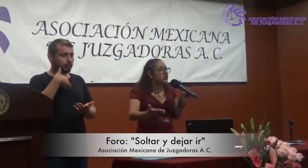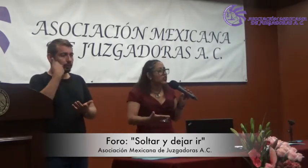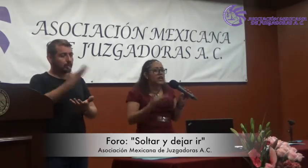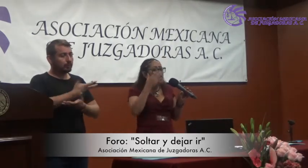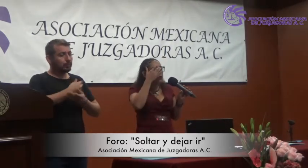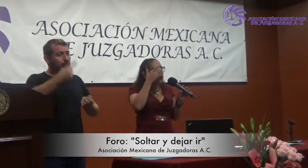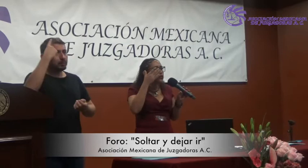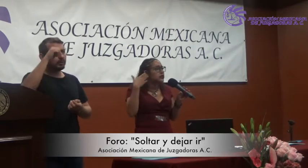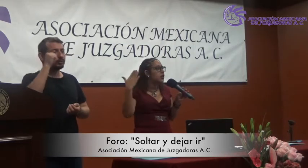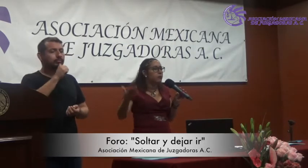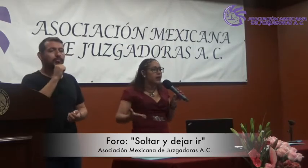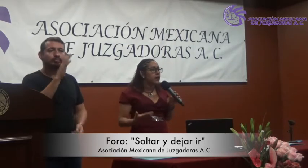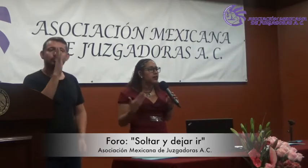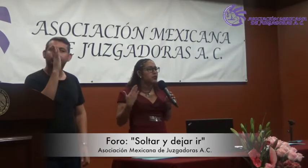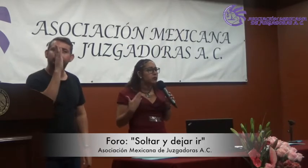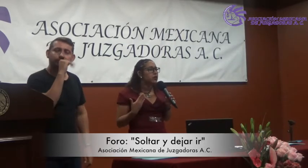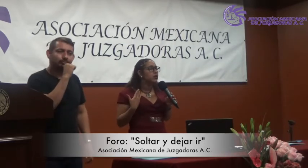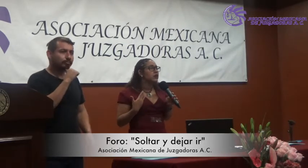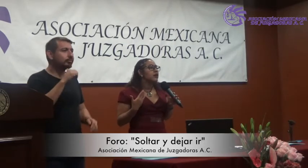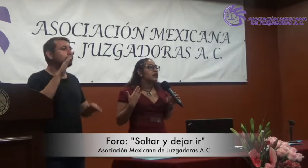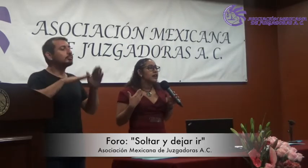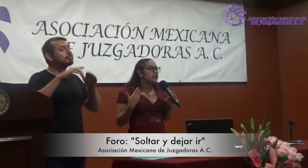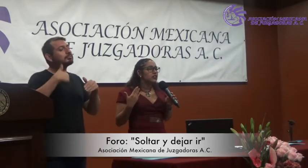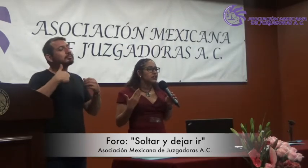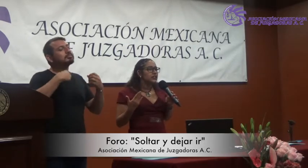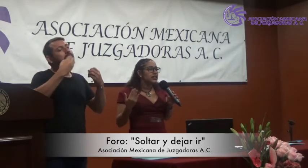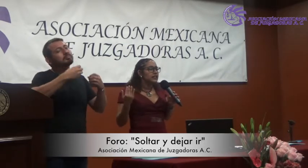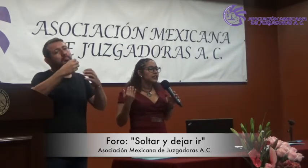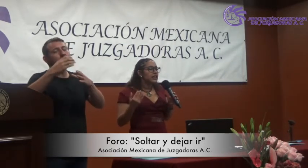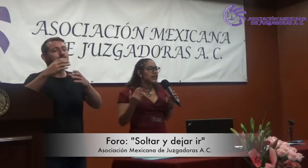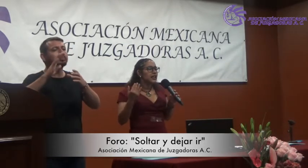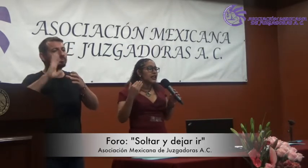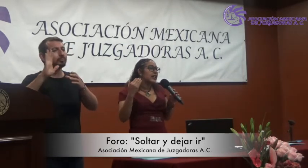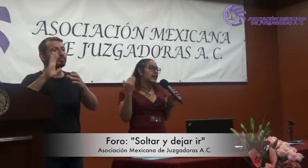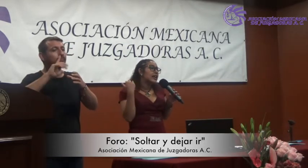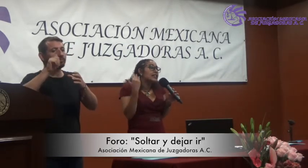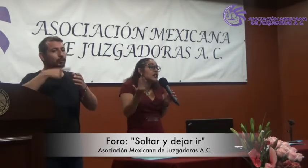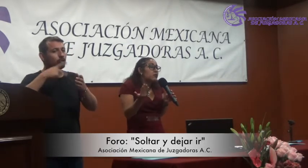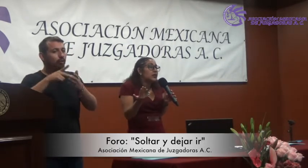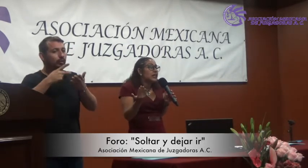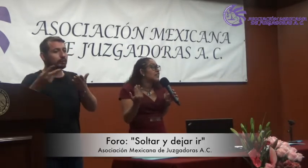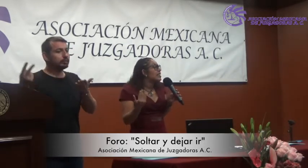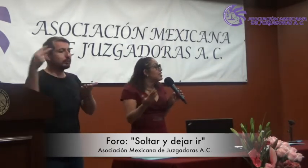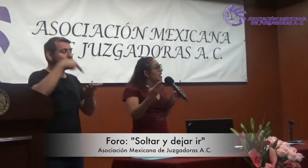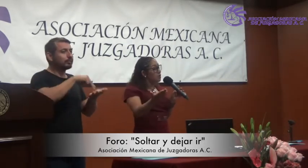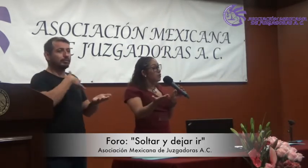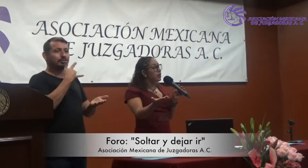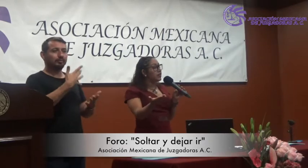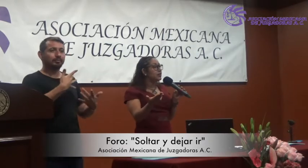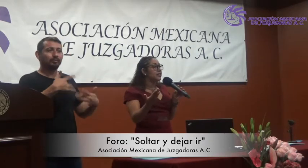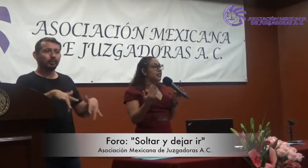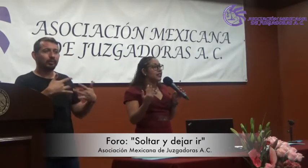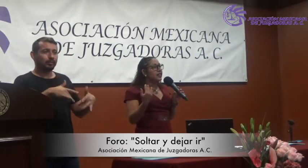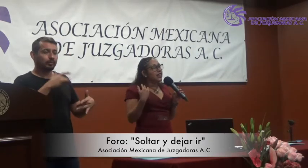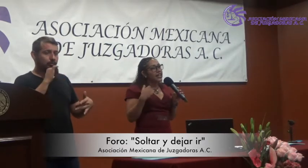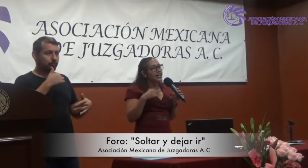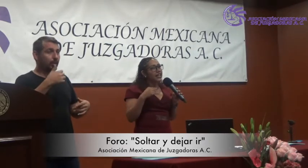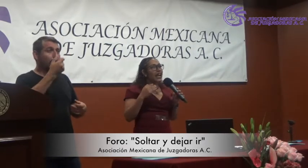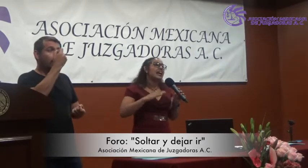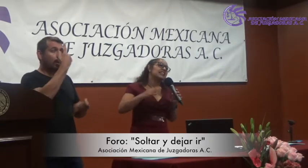hacerla funcional, puedo estar operando, puedo... Entonces, el tiempo en realidad nadie puede